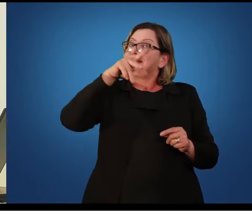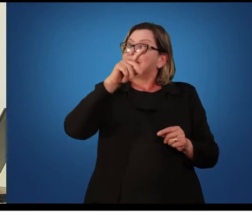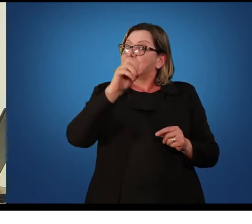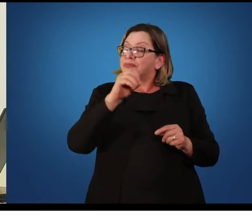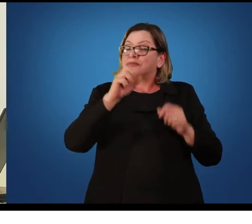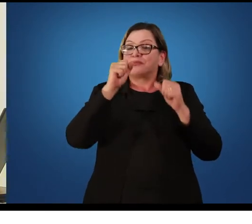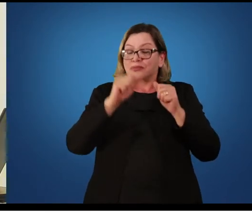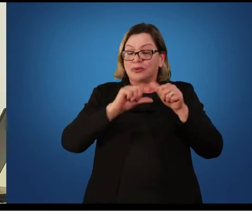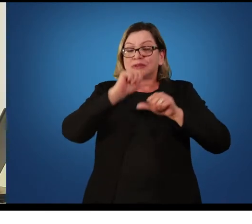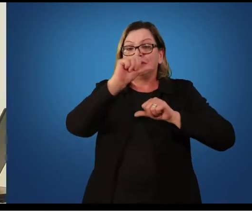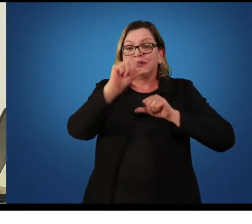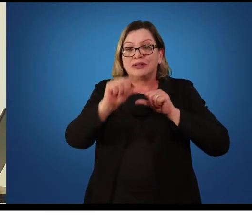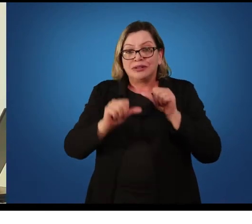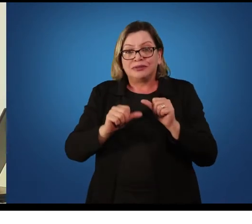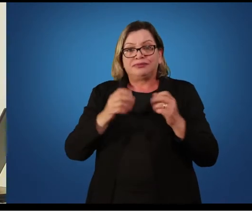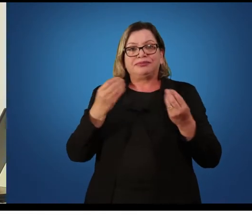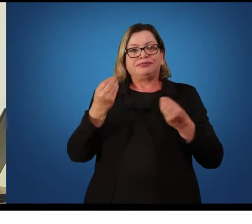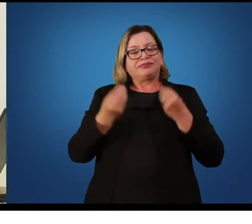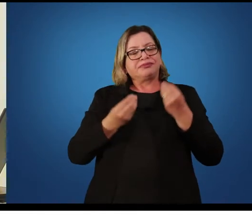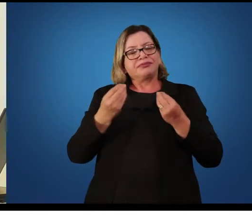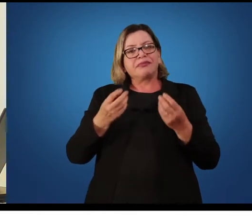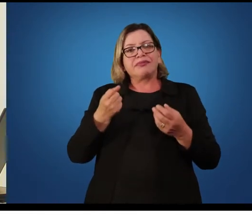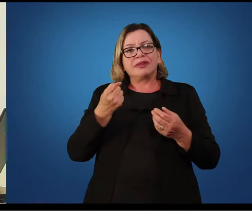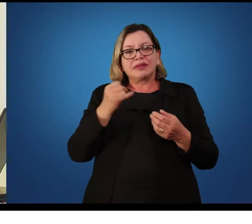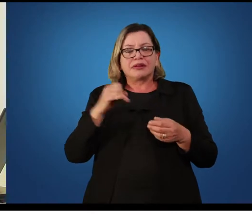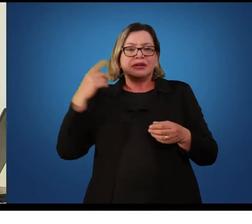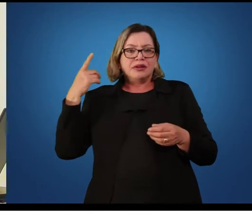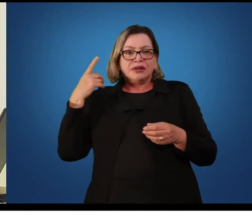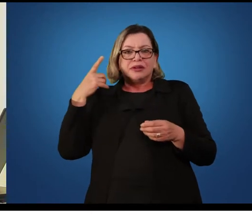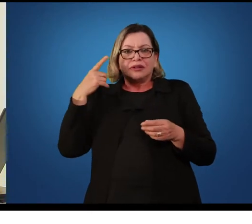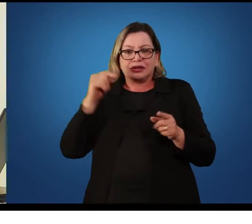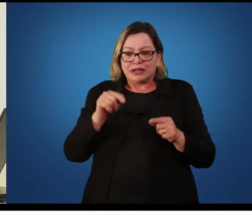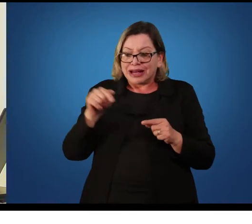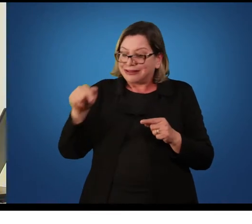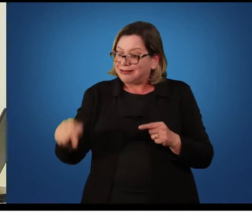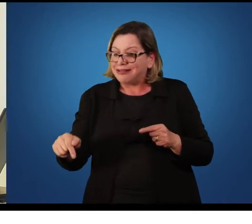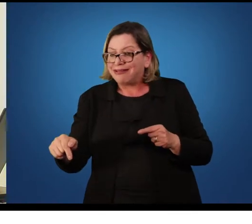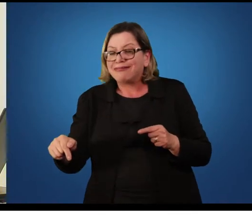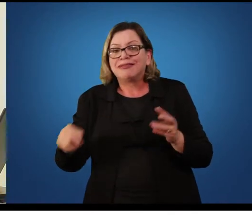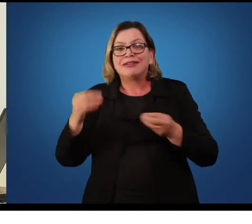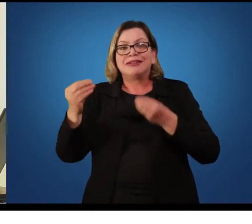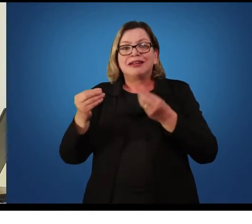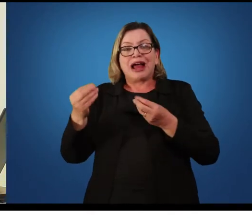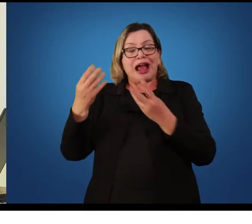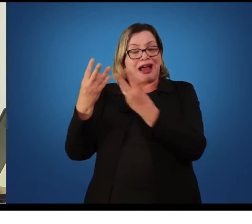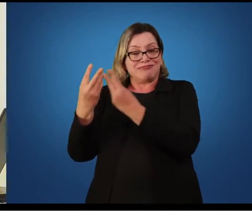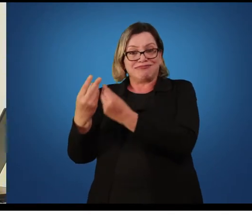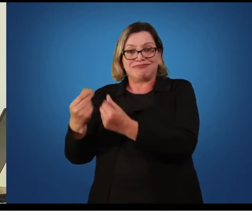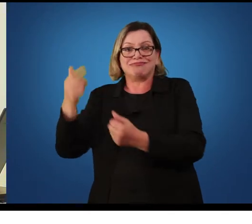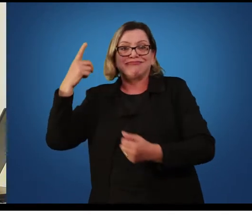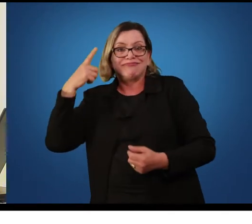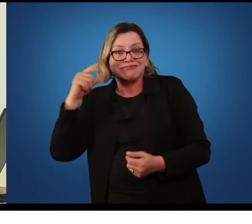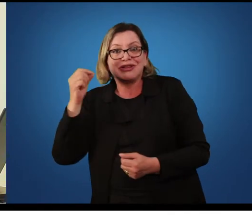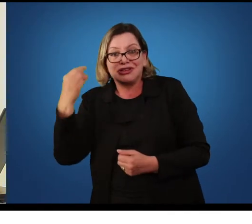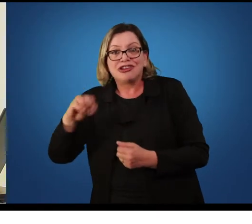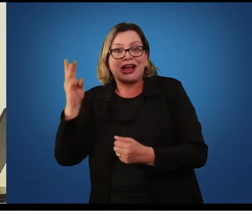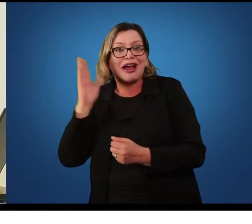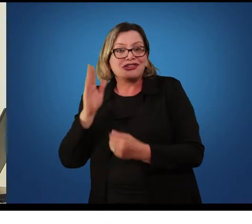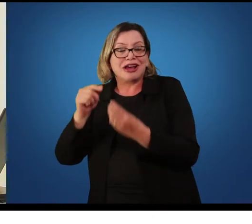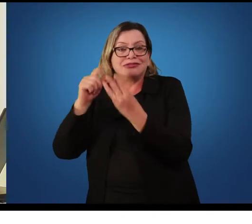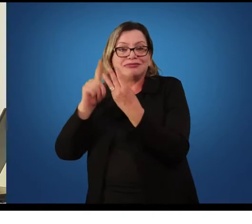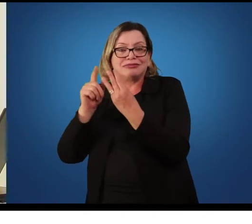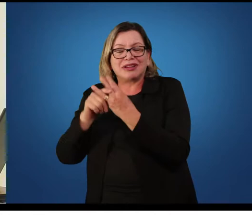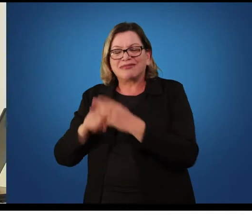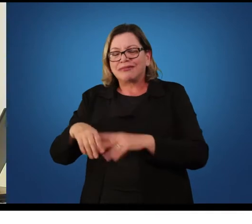que ele atingiu o estágio autônomo, numa determinada habilidade. Ele deixa de praticar por um